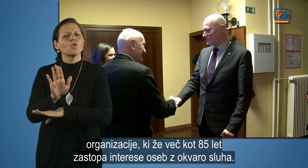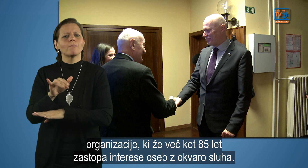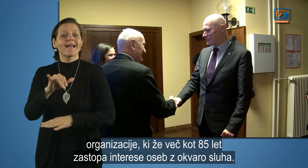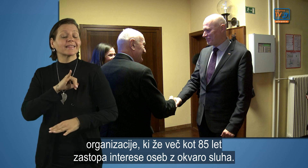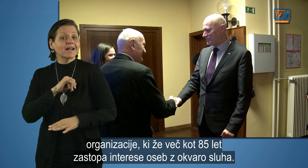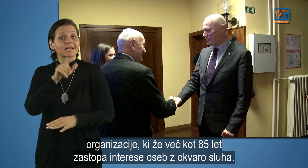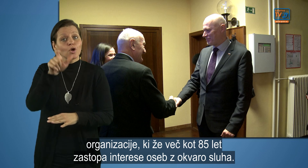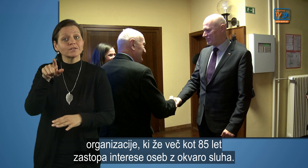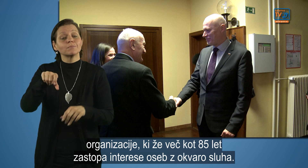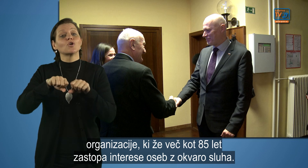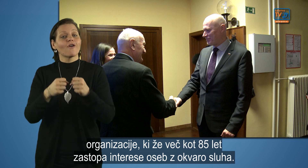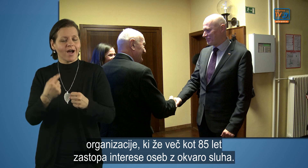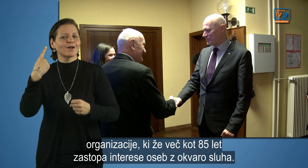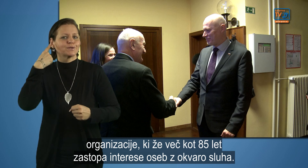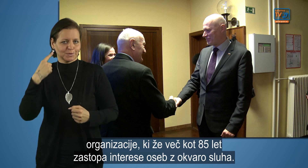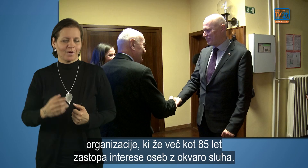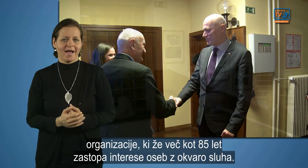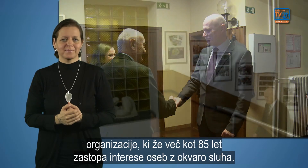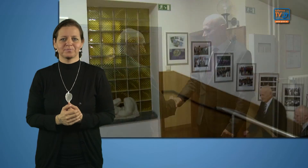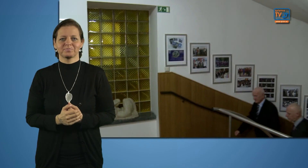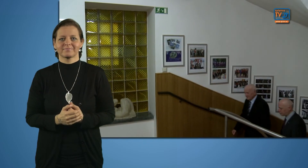interese oseb z okvaro sluha.